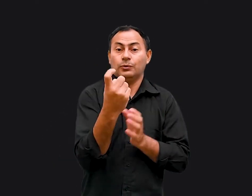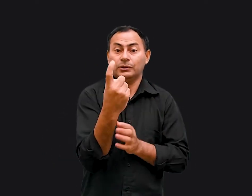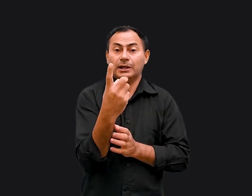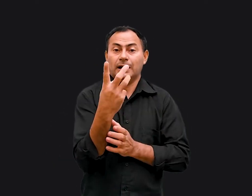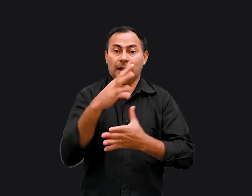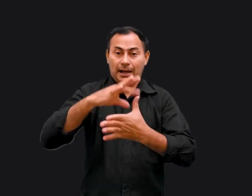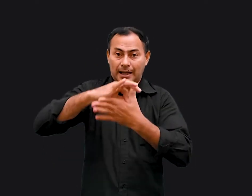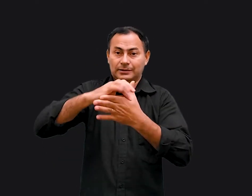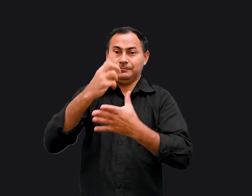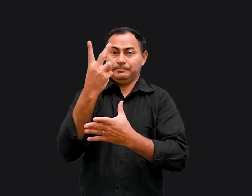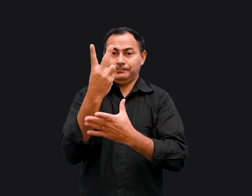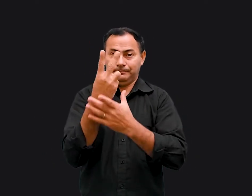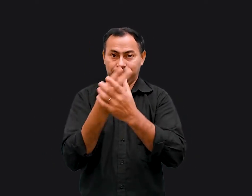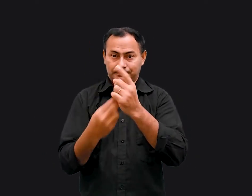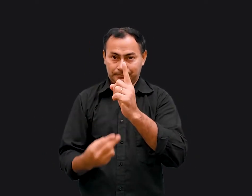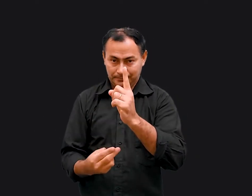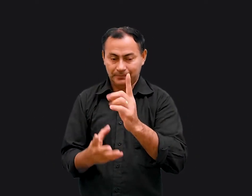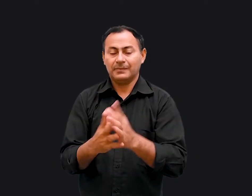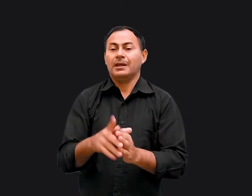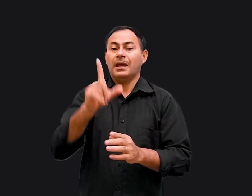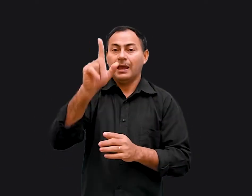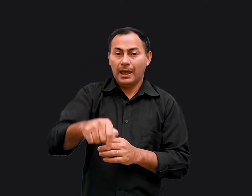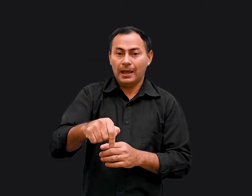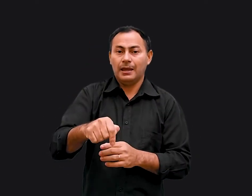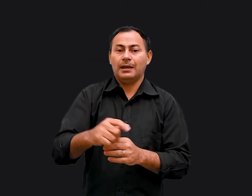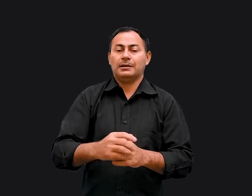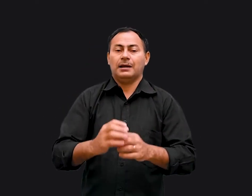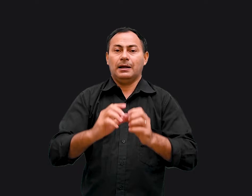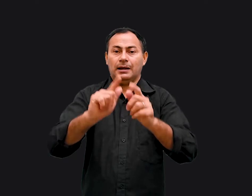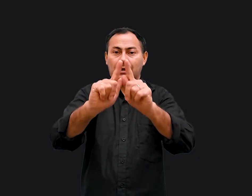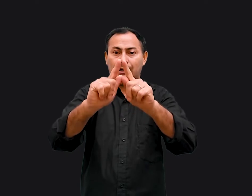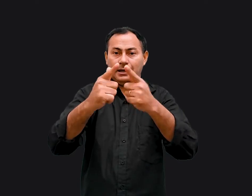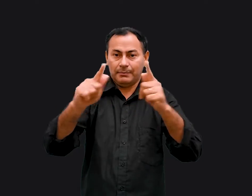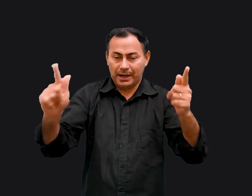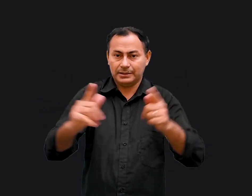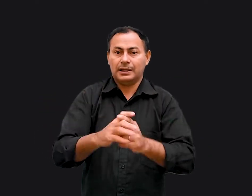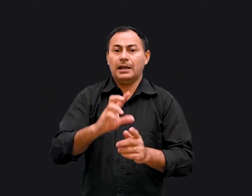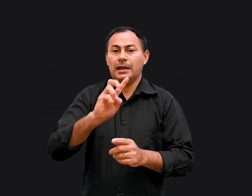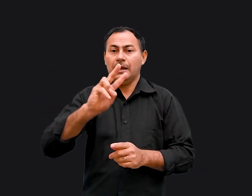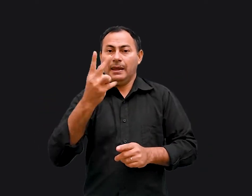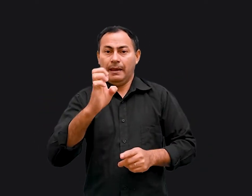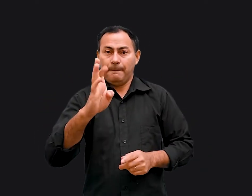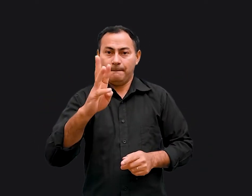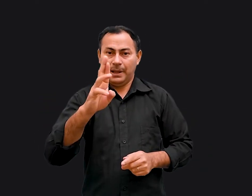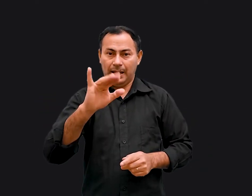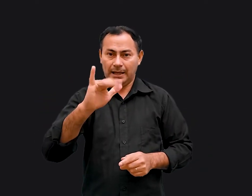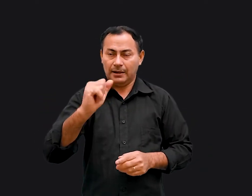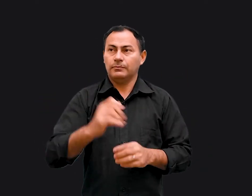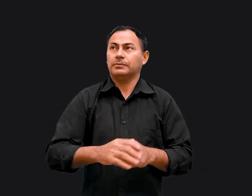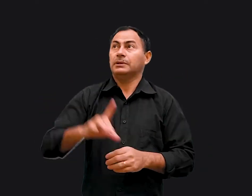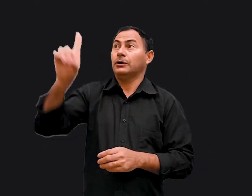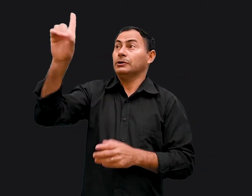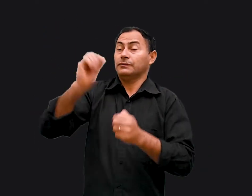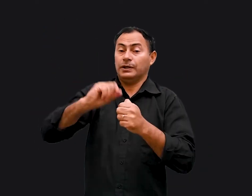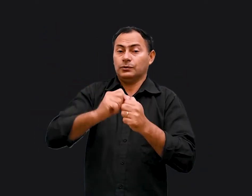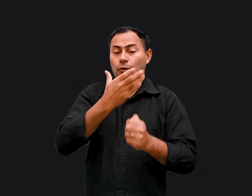carne são um ser completo. É isso que a gramática hebraica sugere. Deus criou o homem macho e fêmea. Por